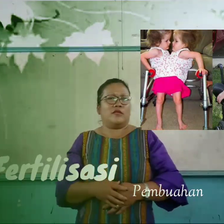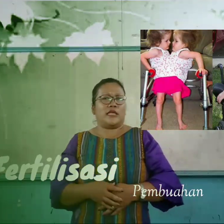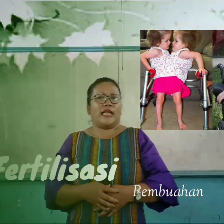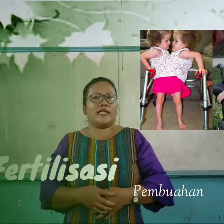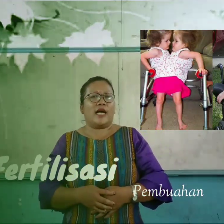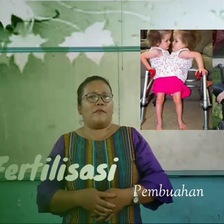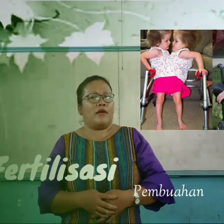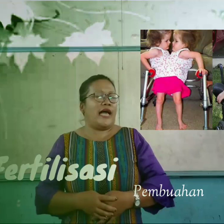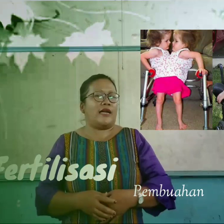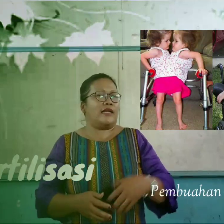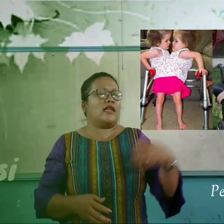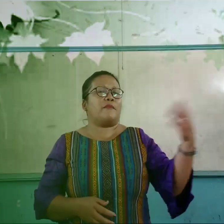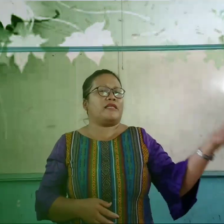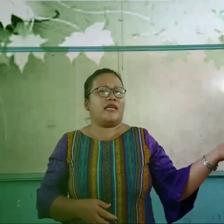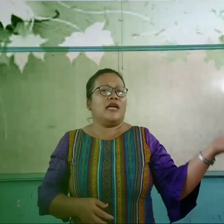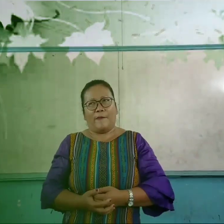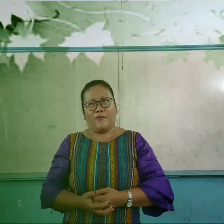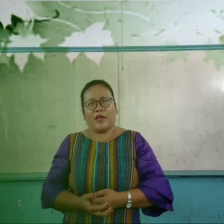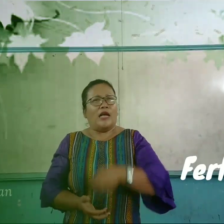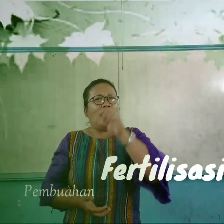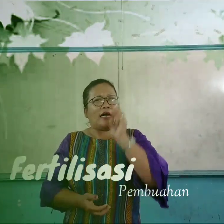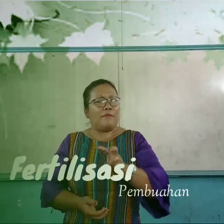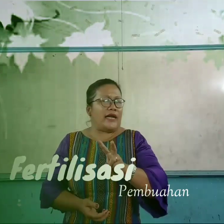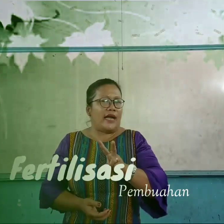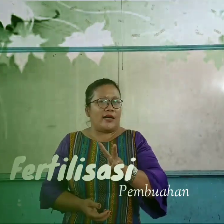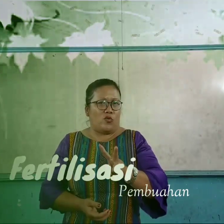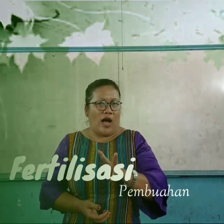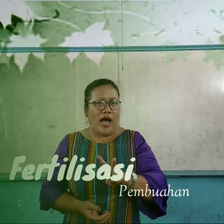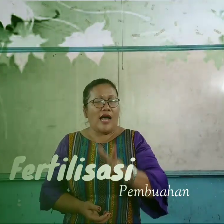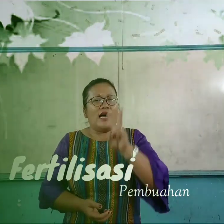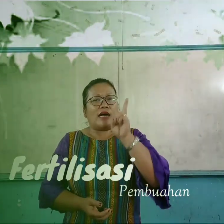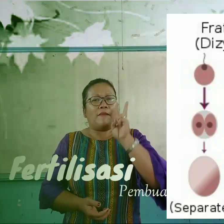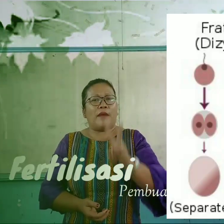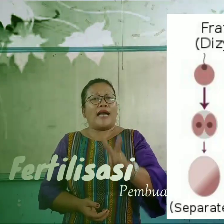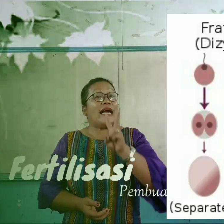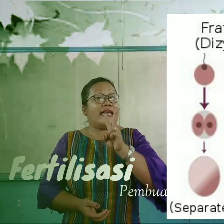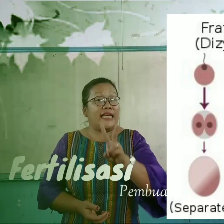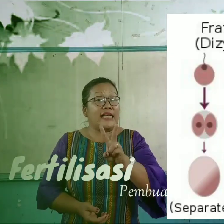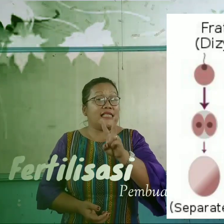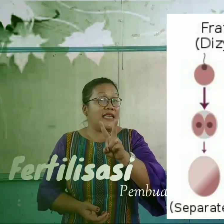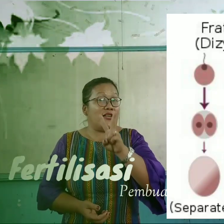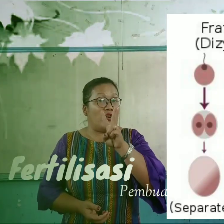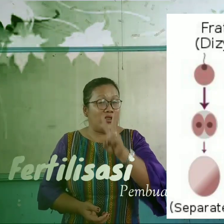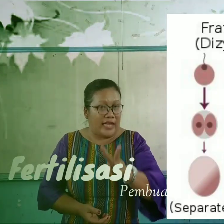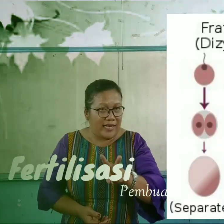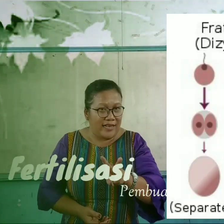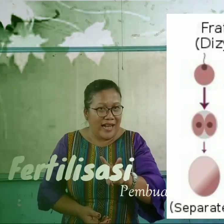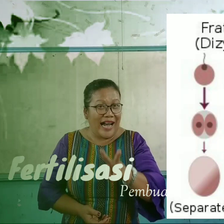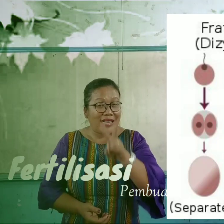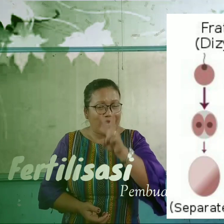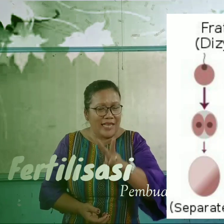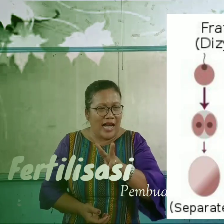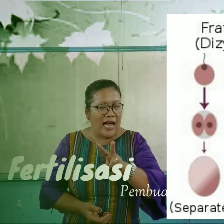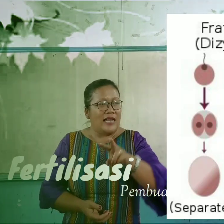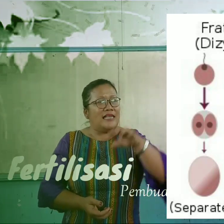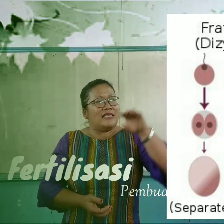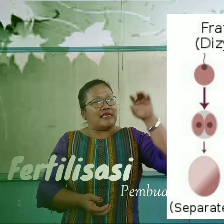Sering kita lihat di televisi. Kembar yang kedua, kembar dizigotik. Artinya